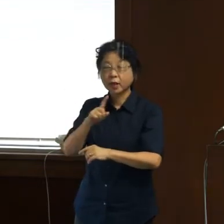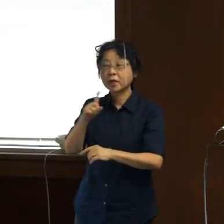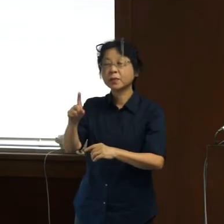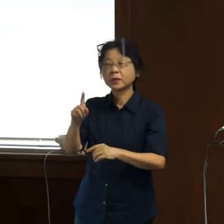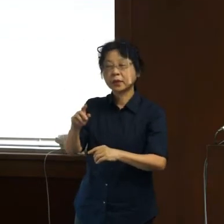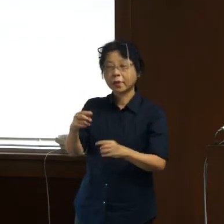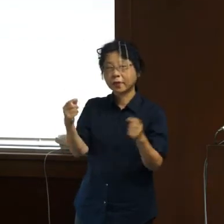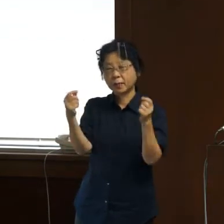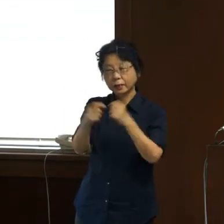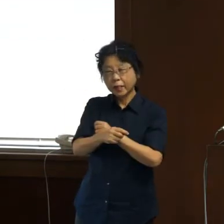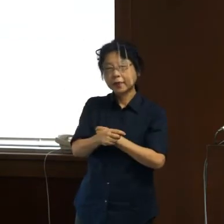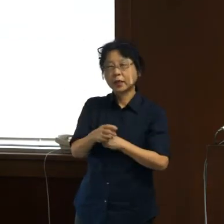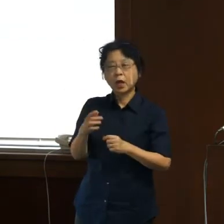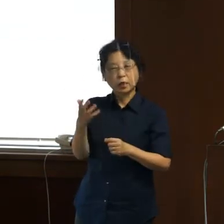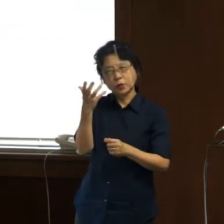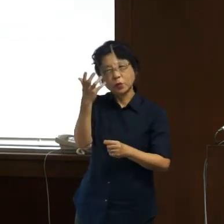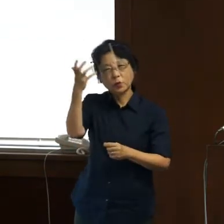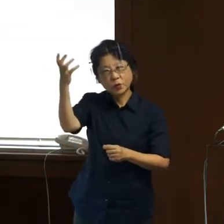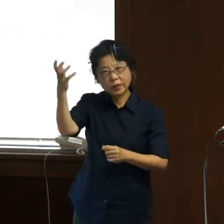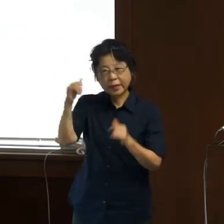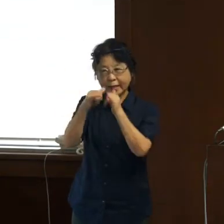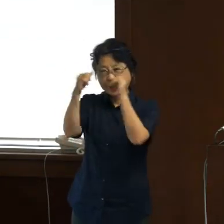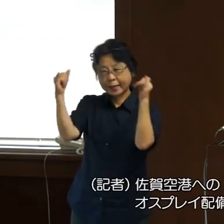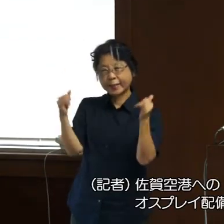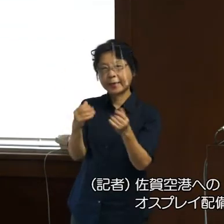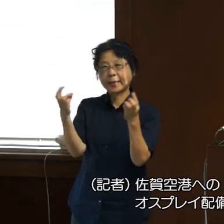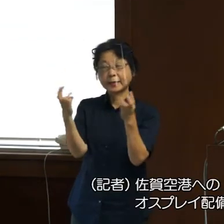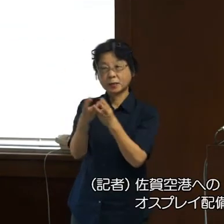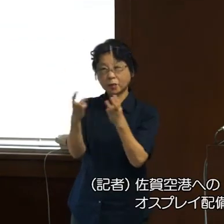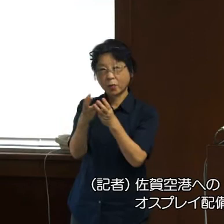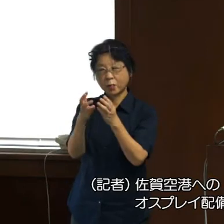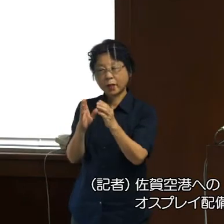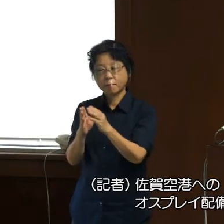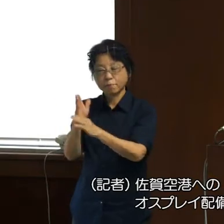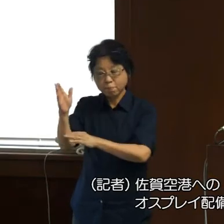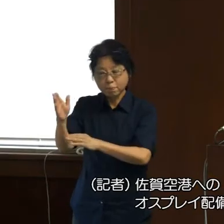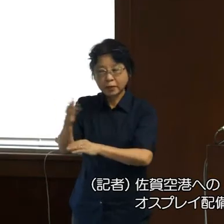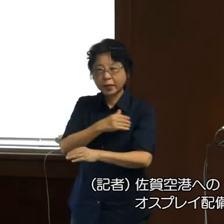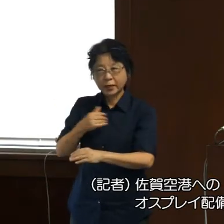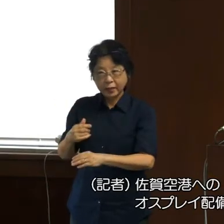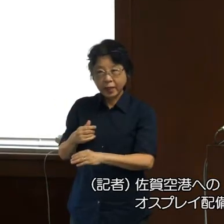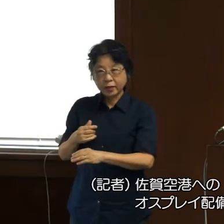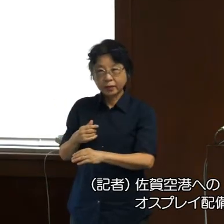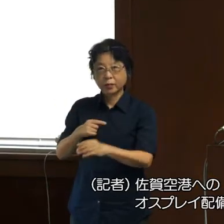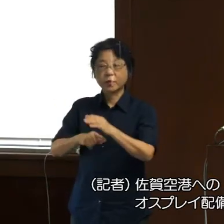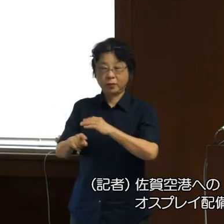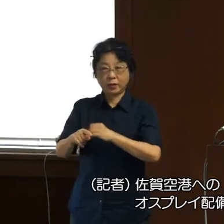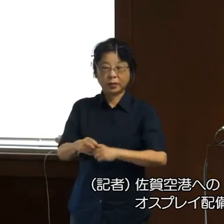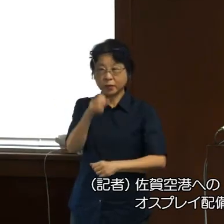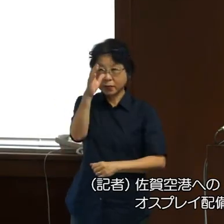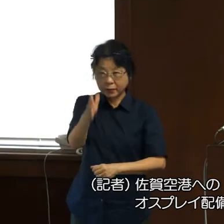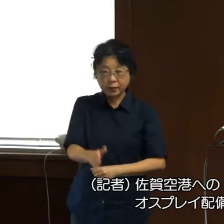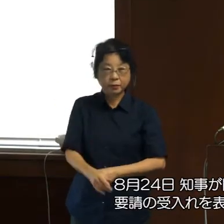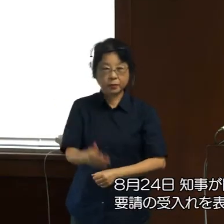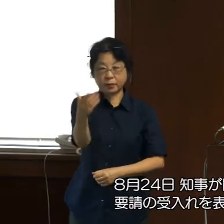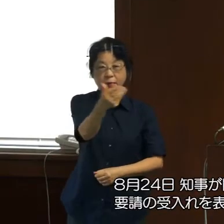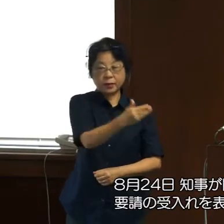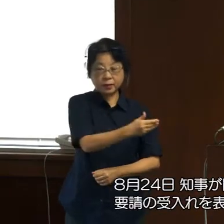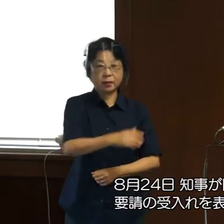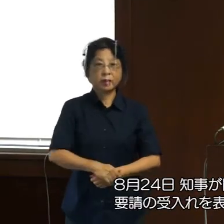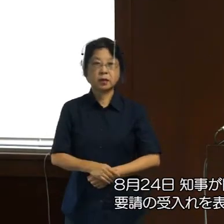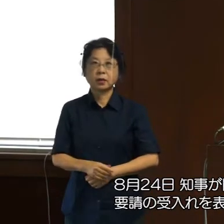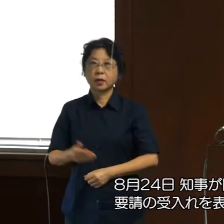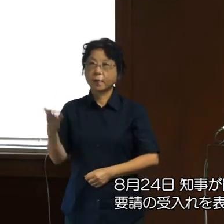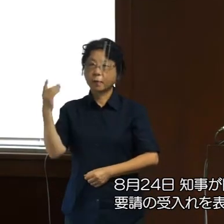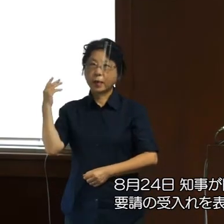たいと思います。 はい、では栗林さん、お願いします。 佐賀空港へのオスプレイ配備計画についてお尋ねします。8